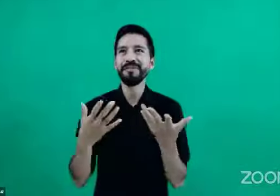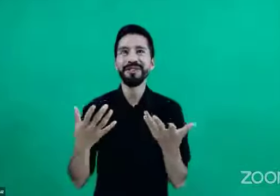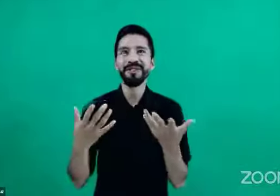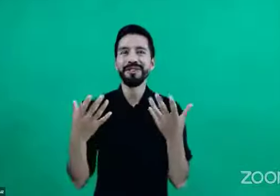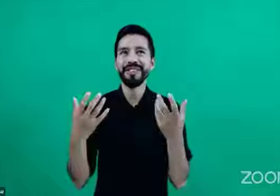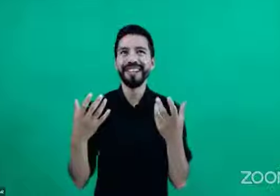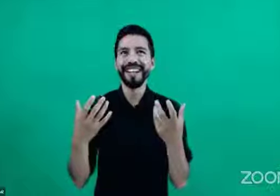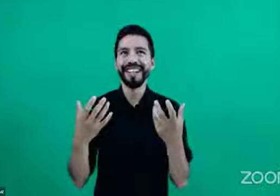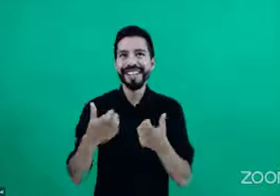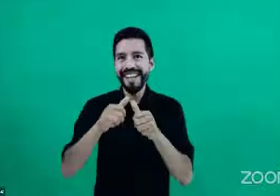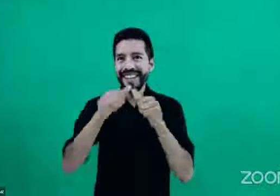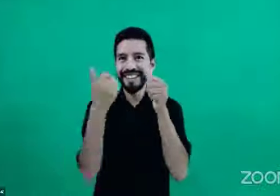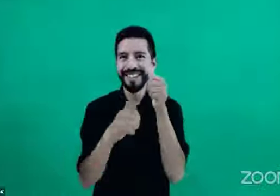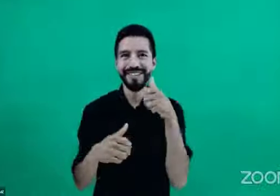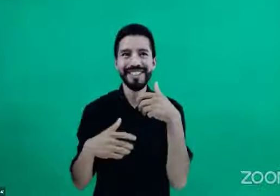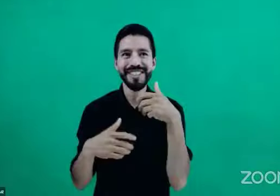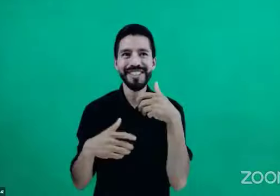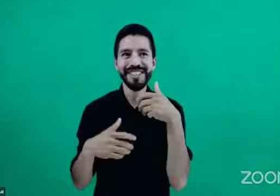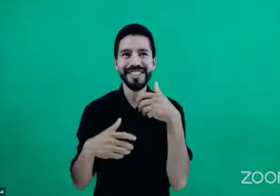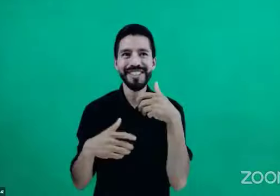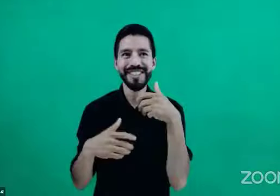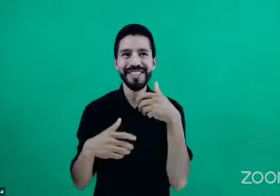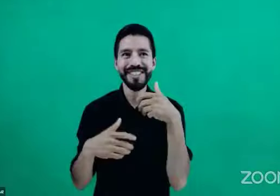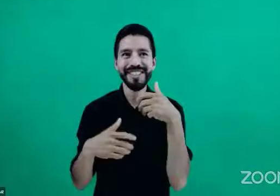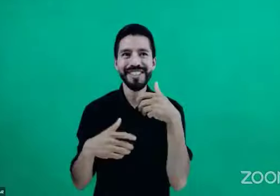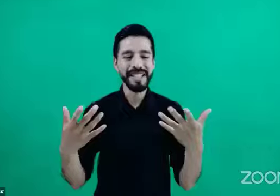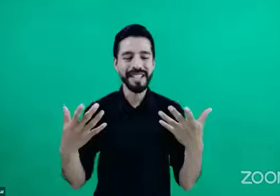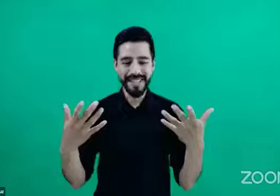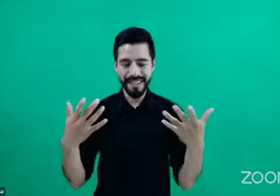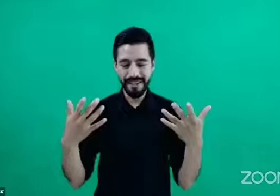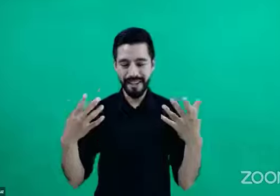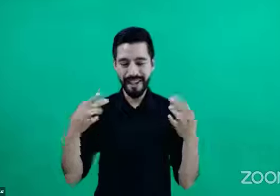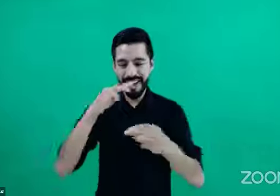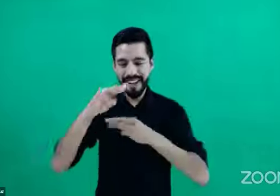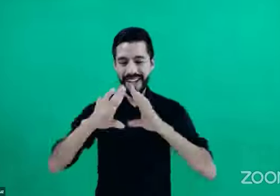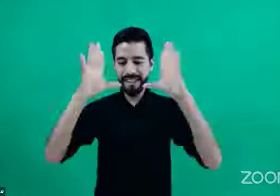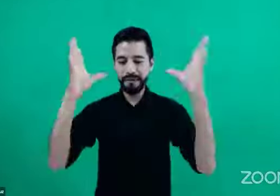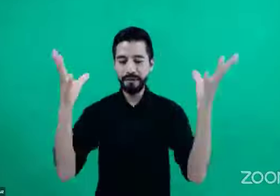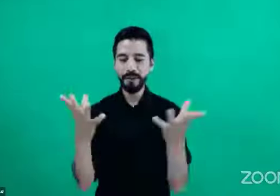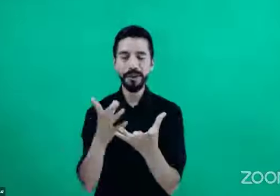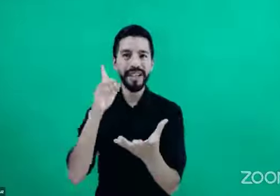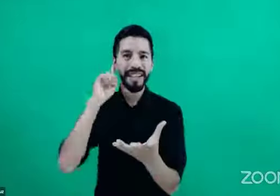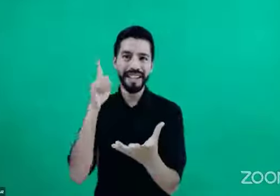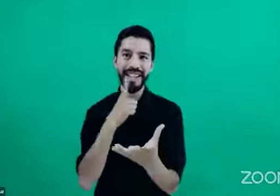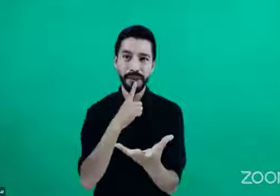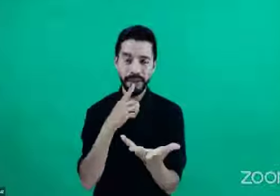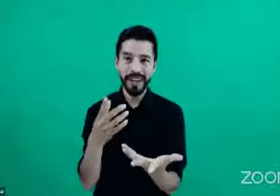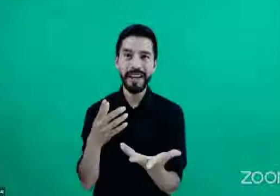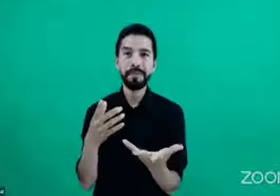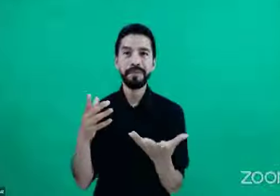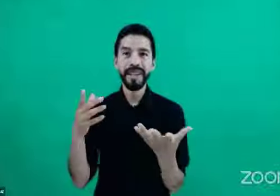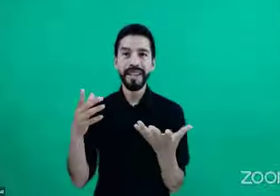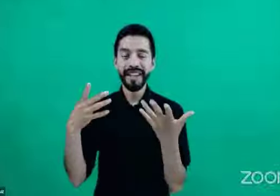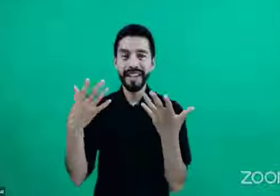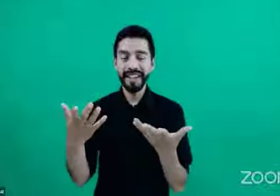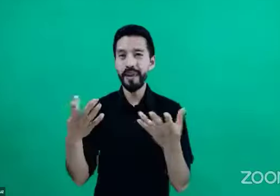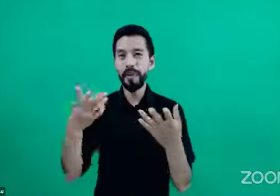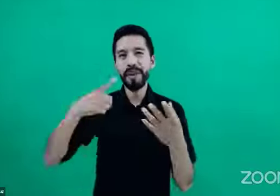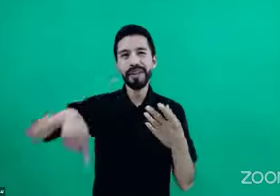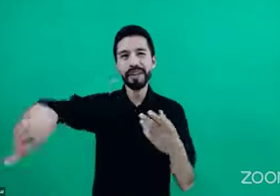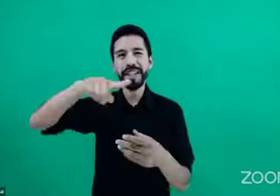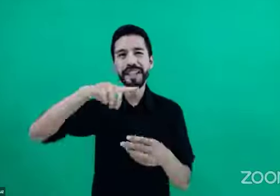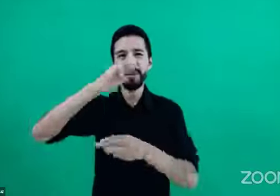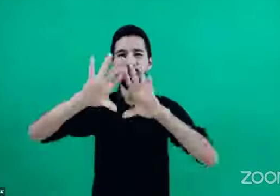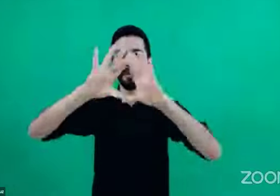es como, es arte. Entonces, al adentrarse uno más a este mundo de la sordera y de